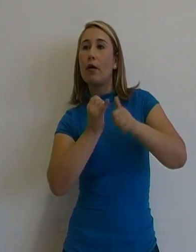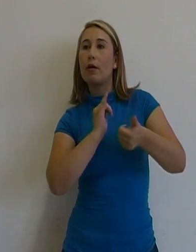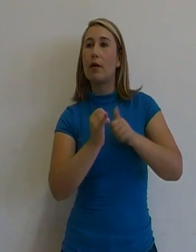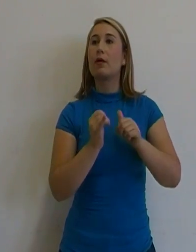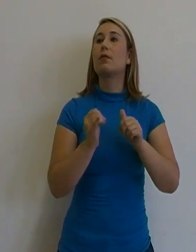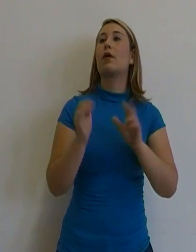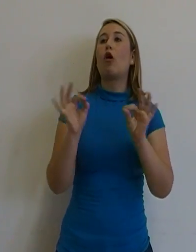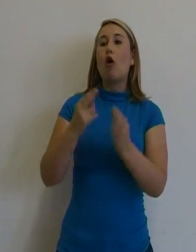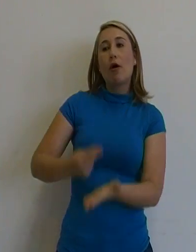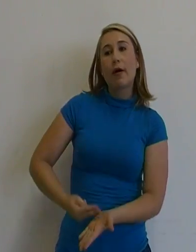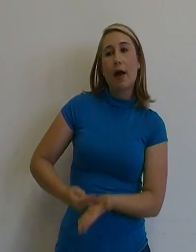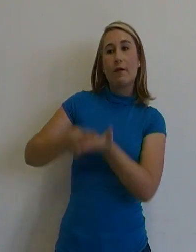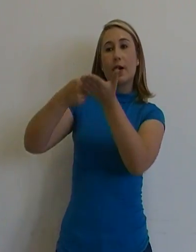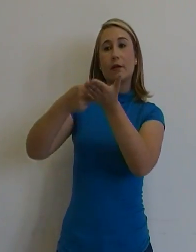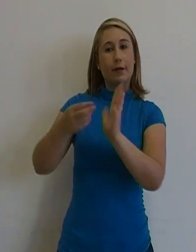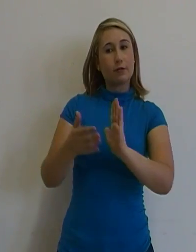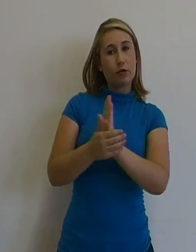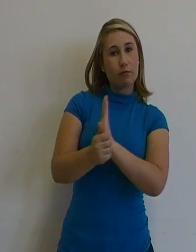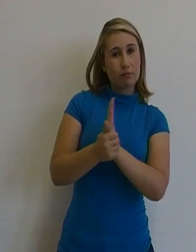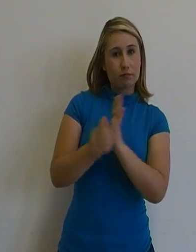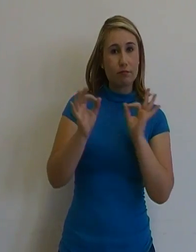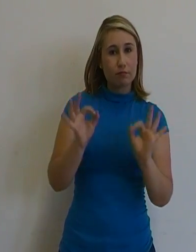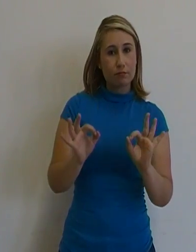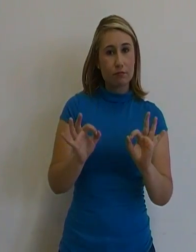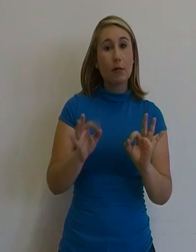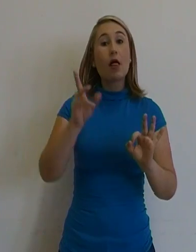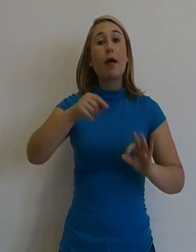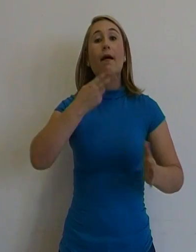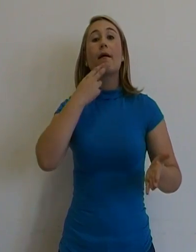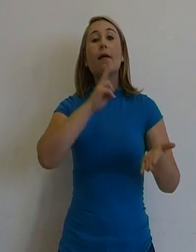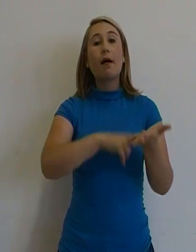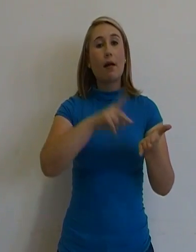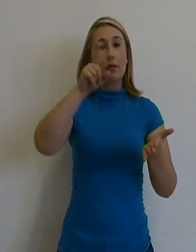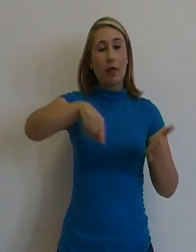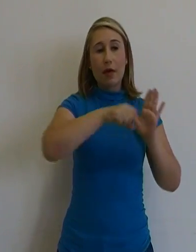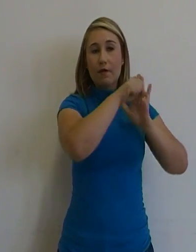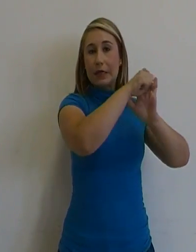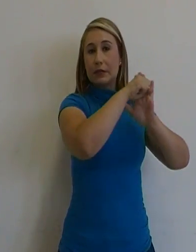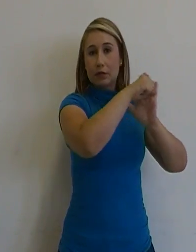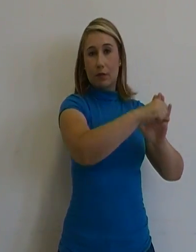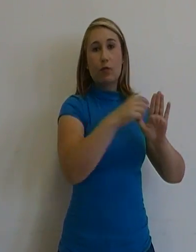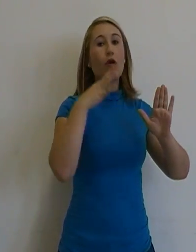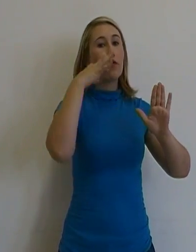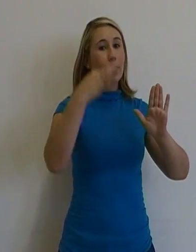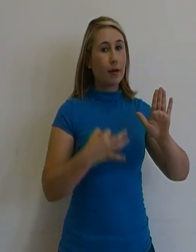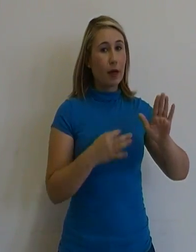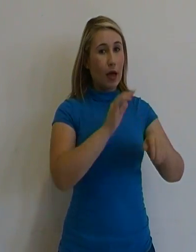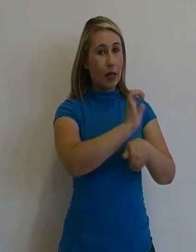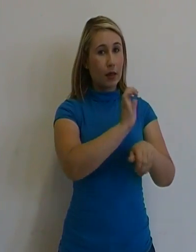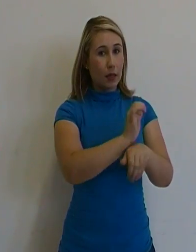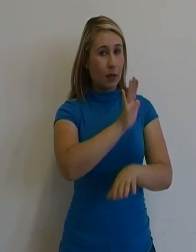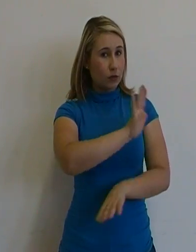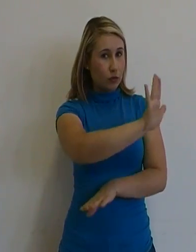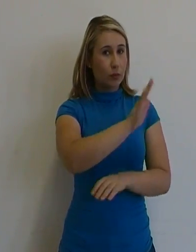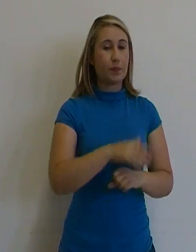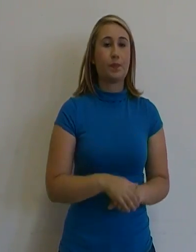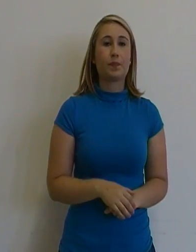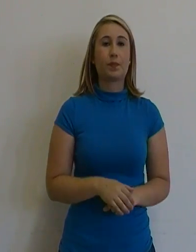constituidas y habilitadas para prestar este tipo de servicios. Fotocopia de la cuenta de servicios.